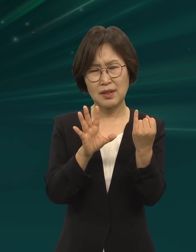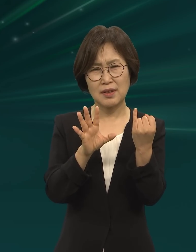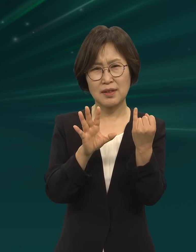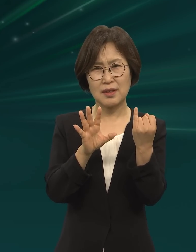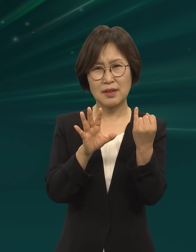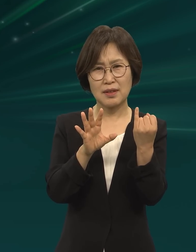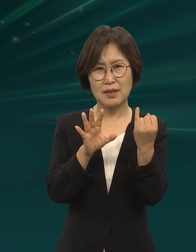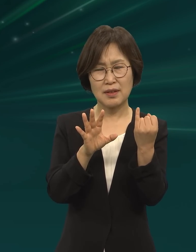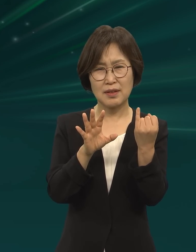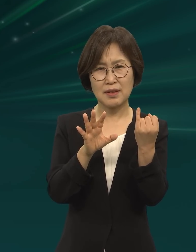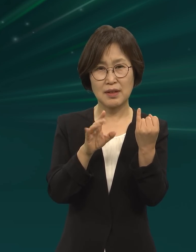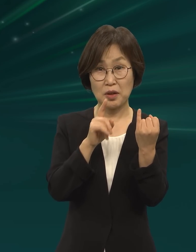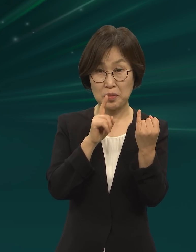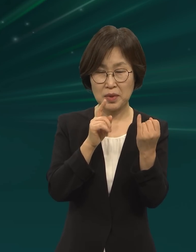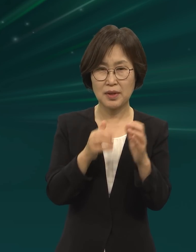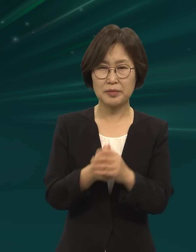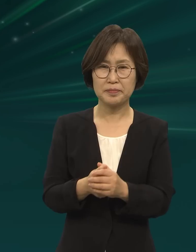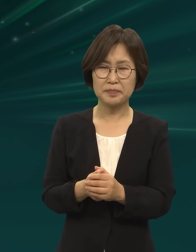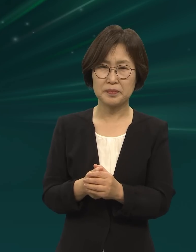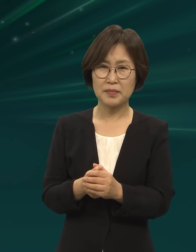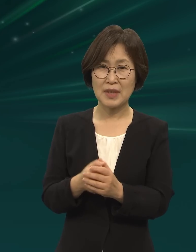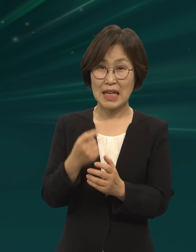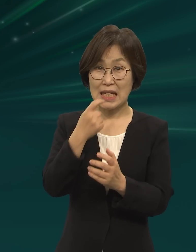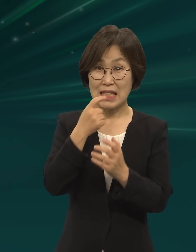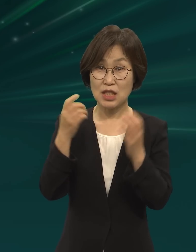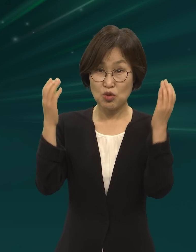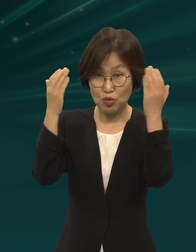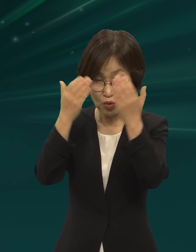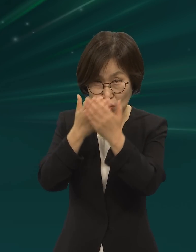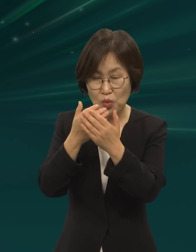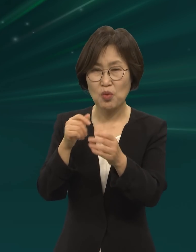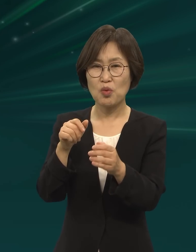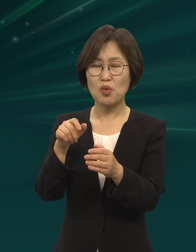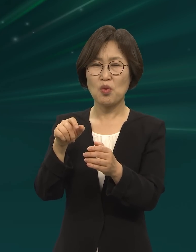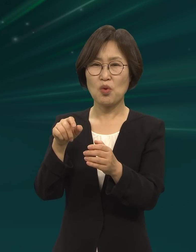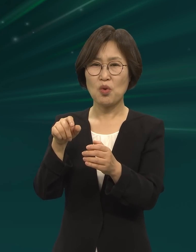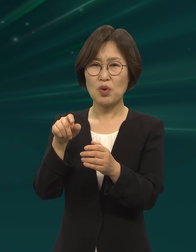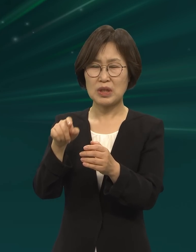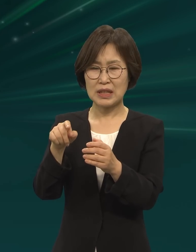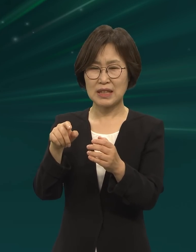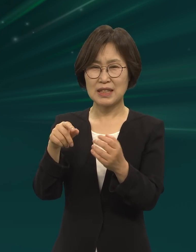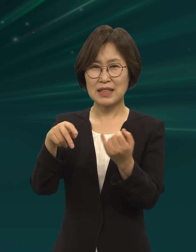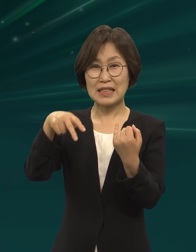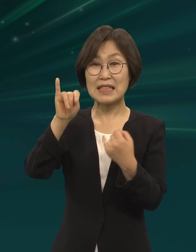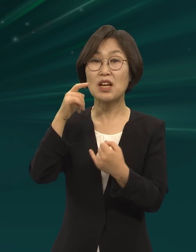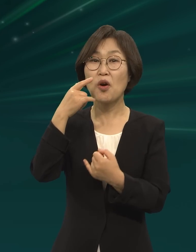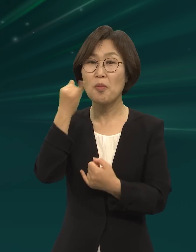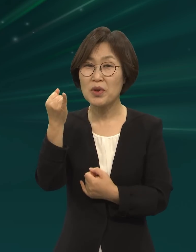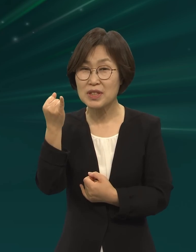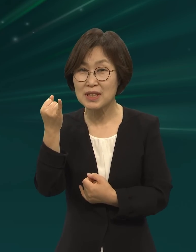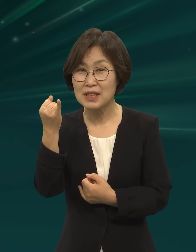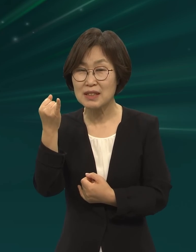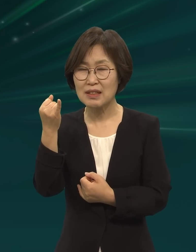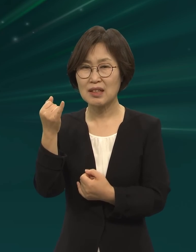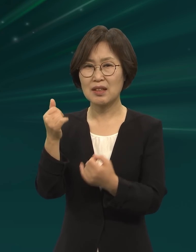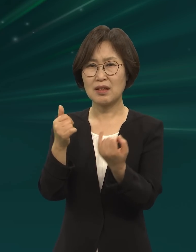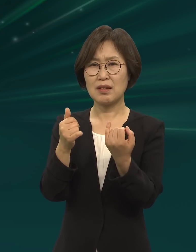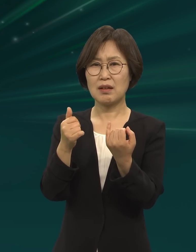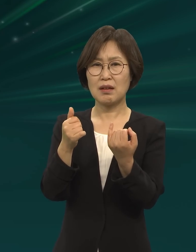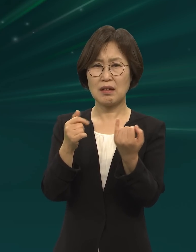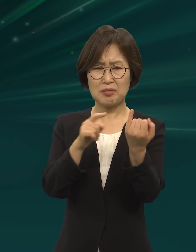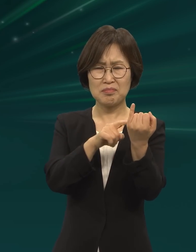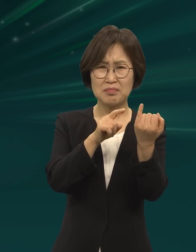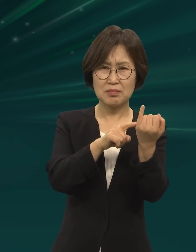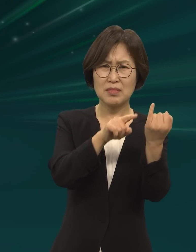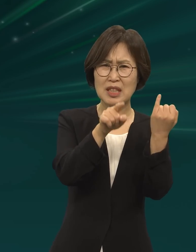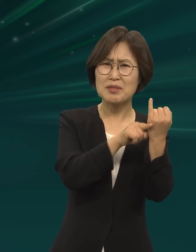그래서 힌두교에서 나오는 여자 있기 때문에 그 시어머니가 이제 자기 아들에게 그 임신될 수